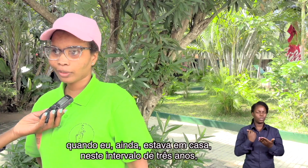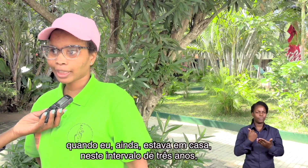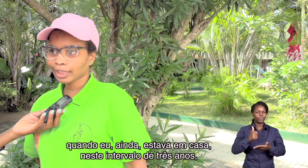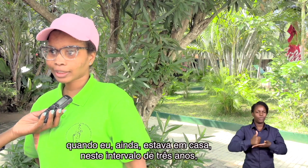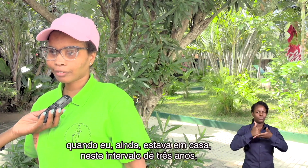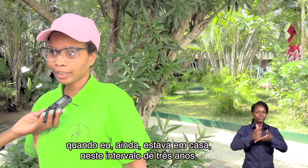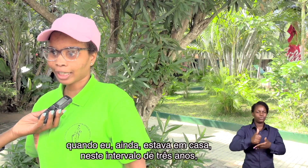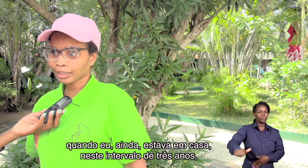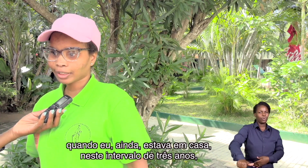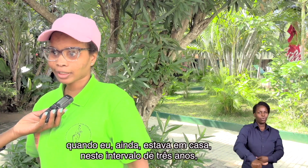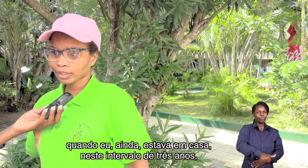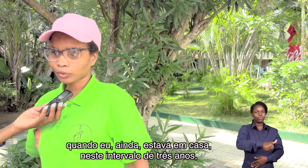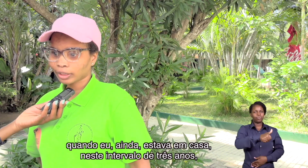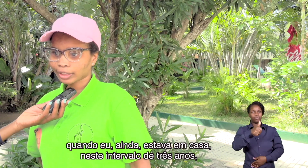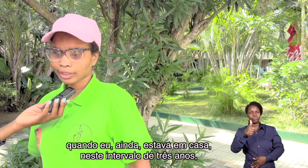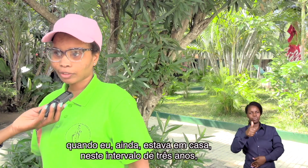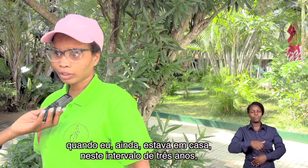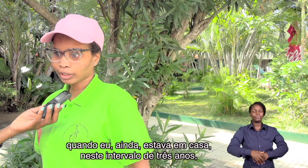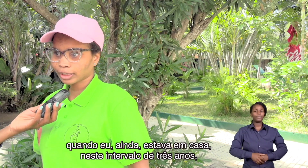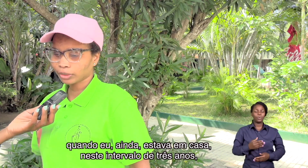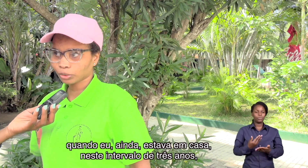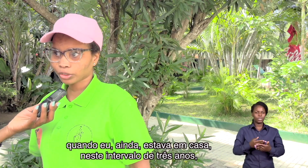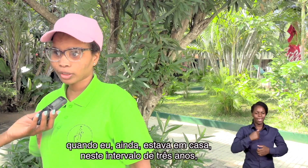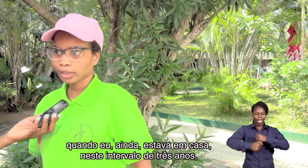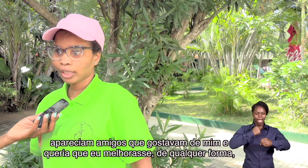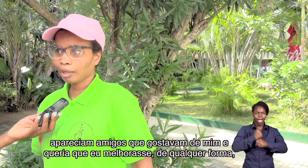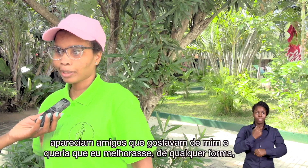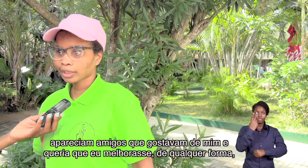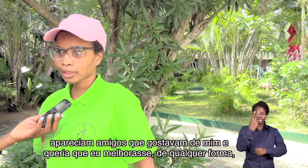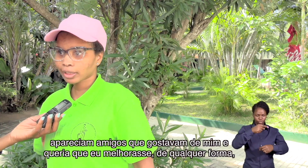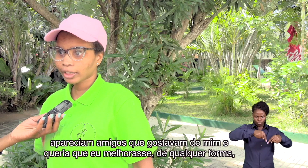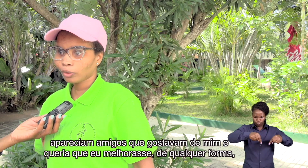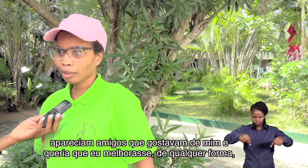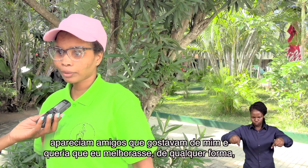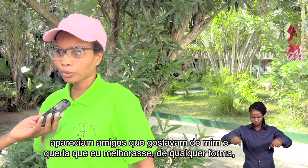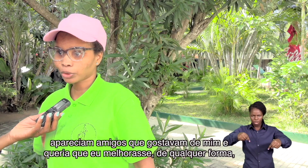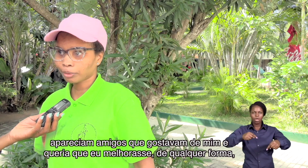ainda estava em casa, neste intervalo de 3 anos, apareciam amigos